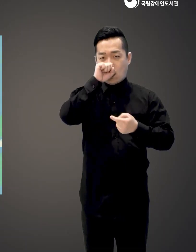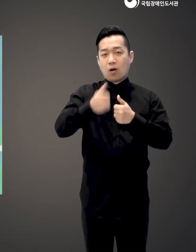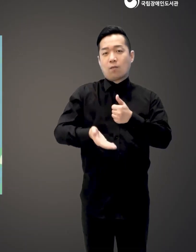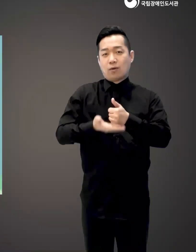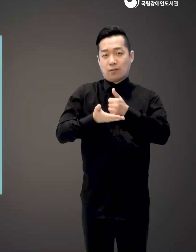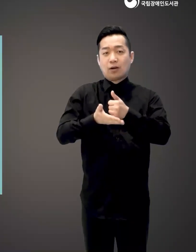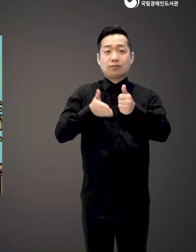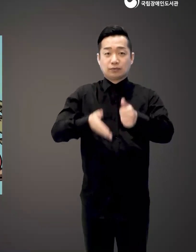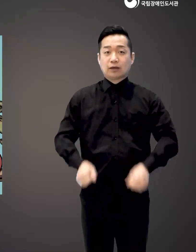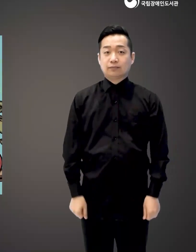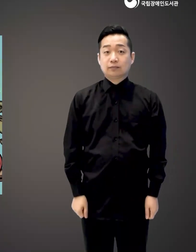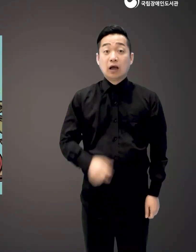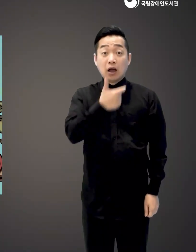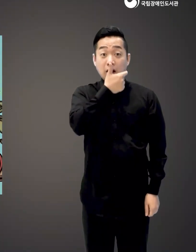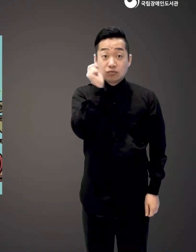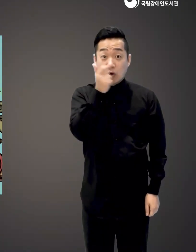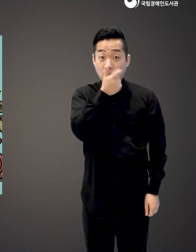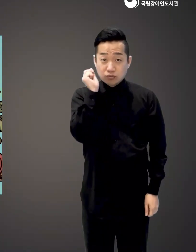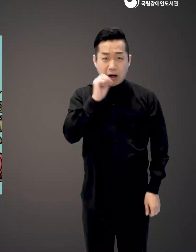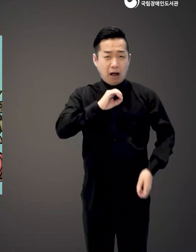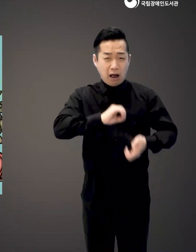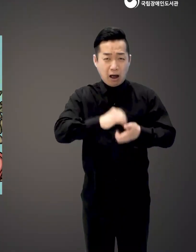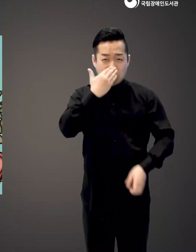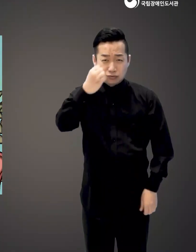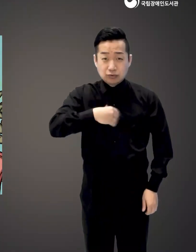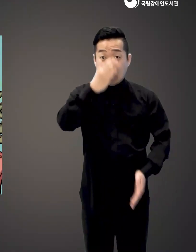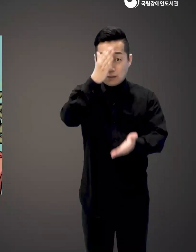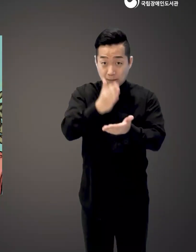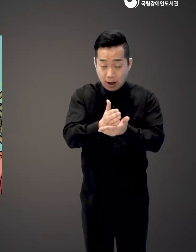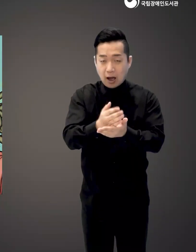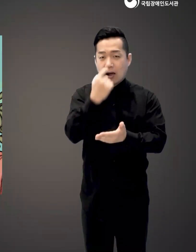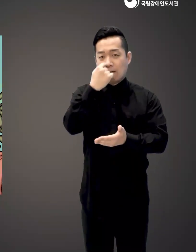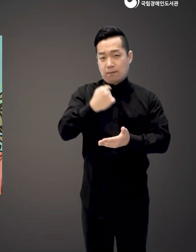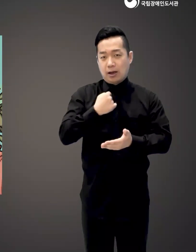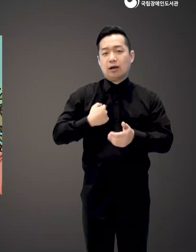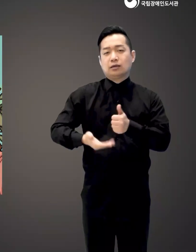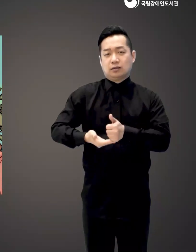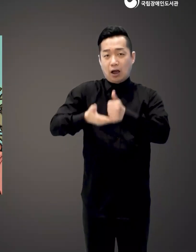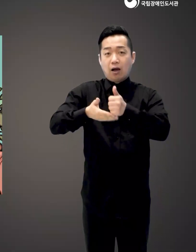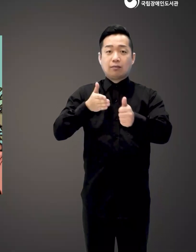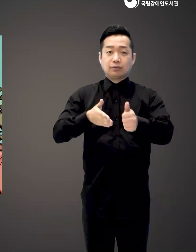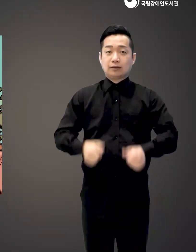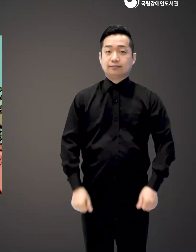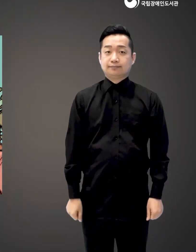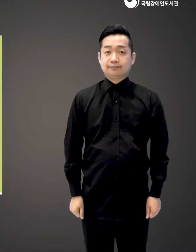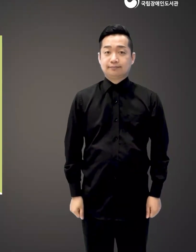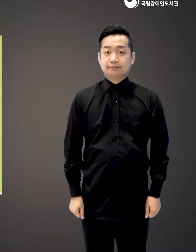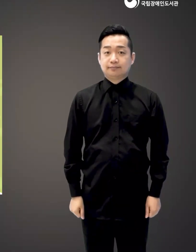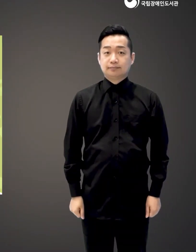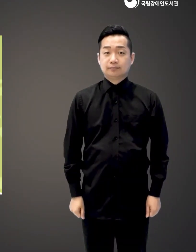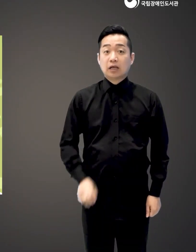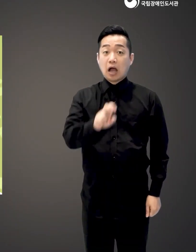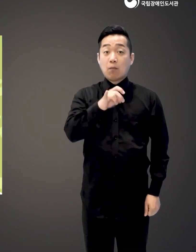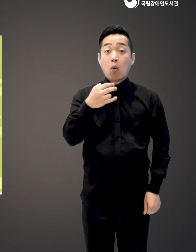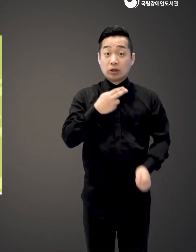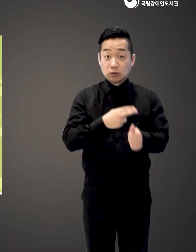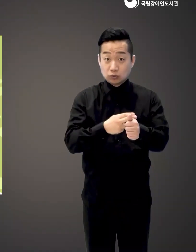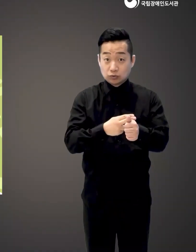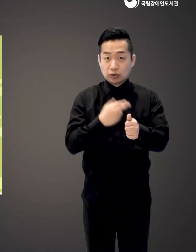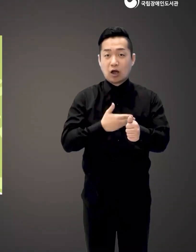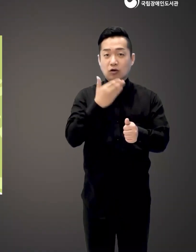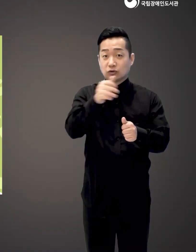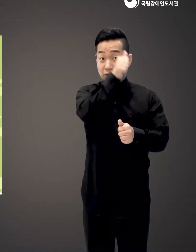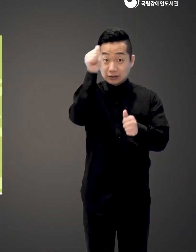평가하자. 단점과 한계를 무시하지 말고 자신을 예우하자. 모리 교수에게